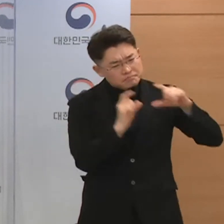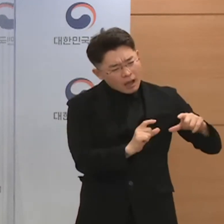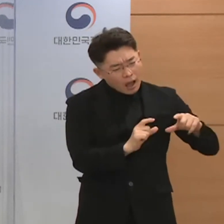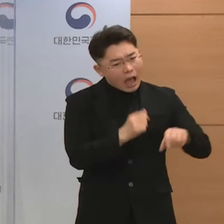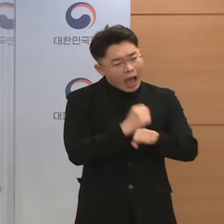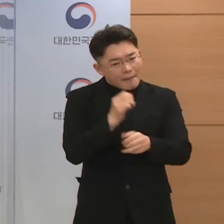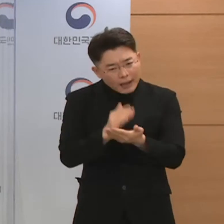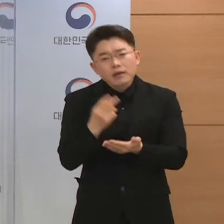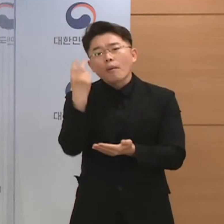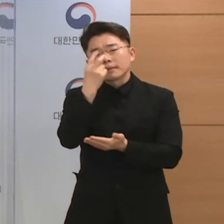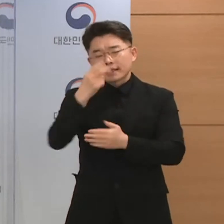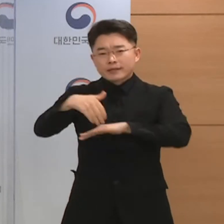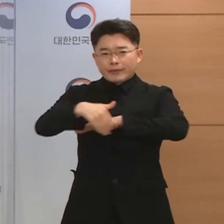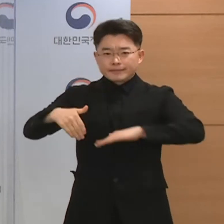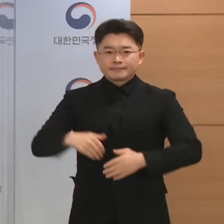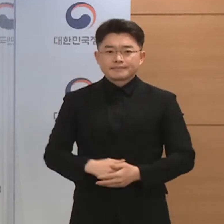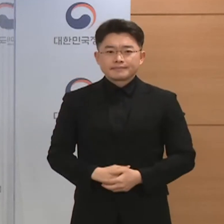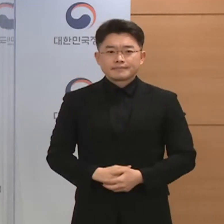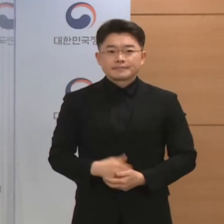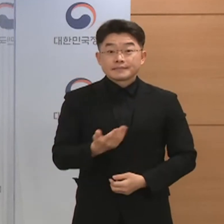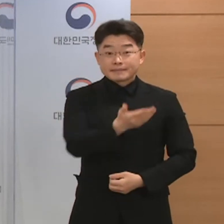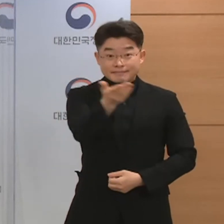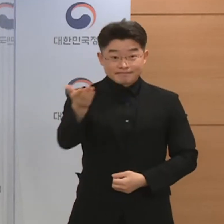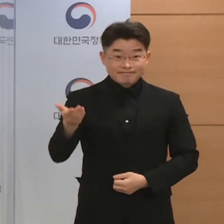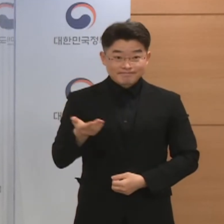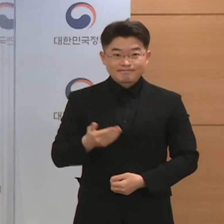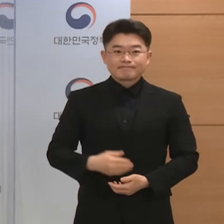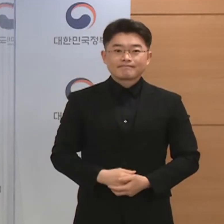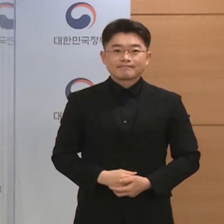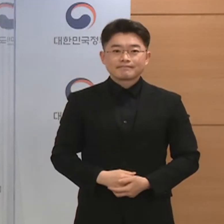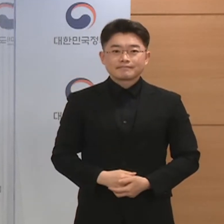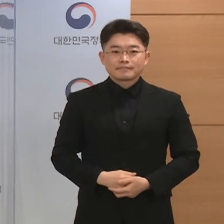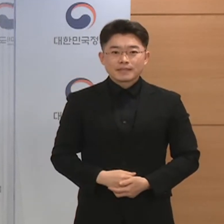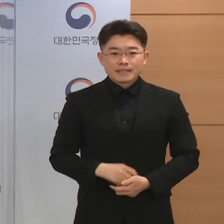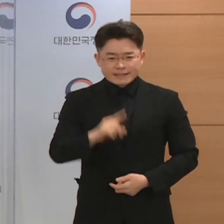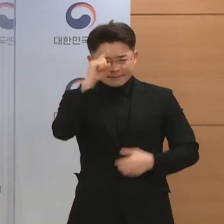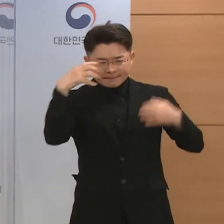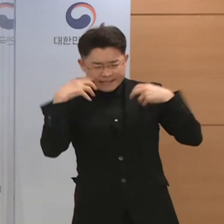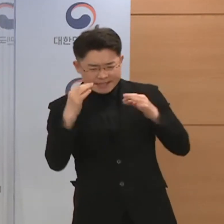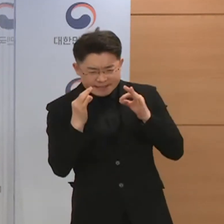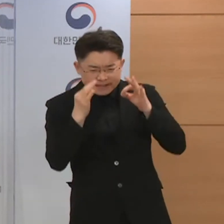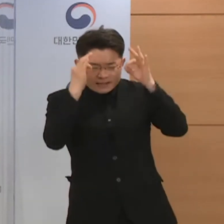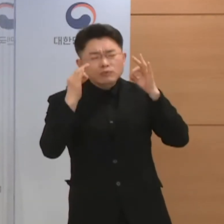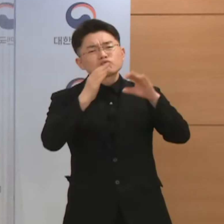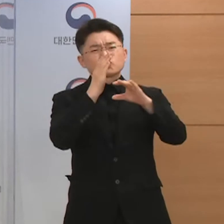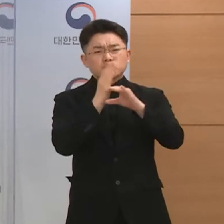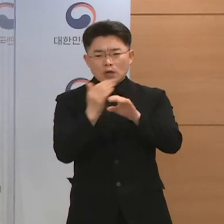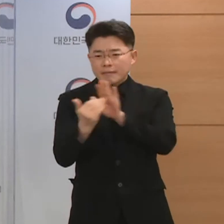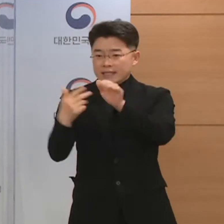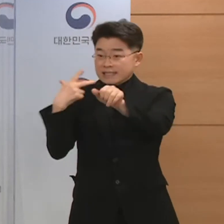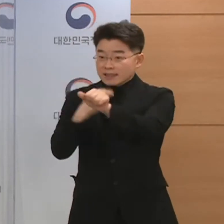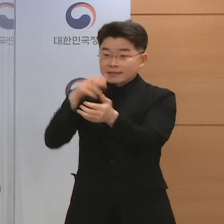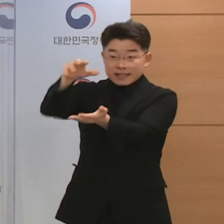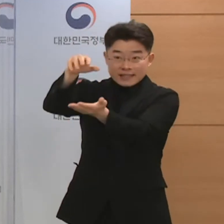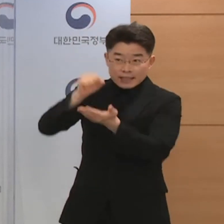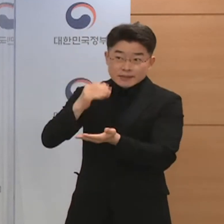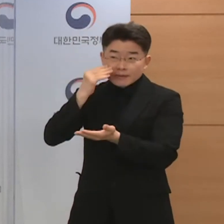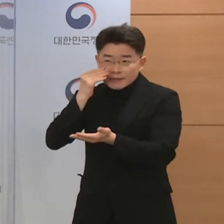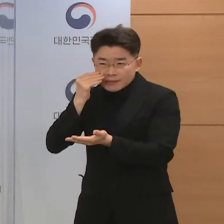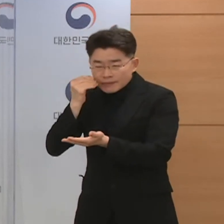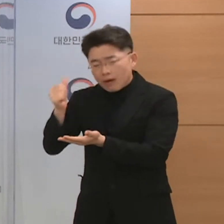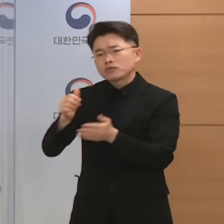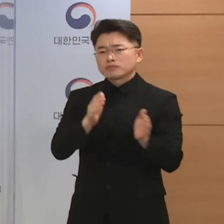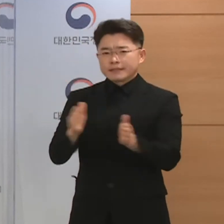것입니다. 국민 여러분, 정부는 범정부적인 노력을 통해 백신을 계획에 따라 차질 없이 도입하고